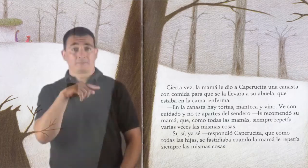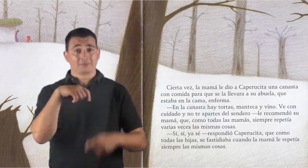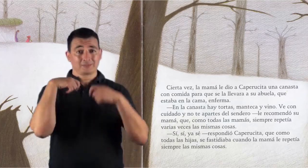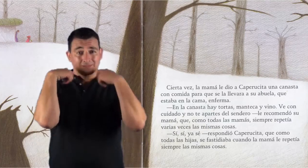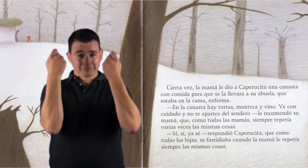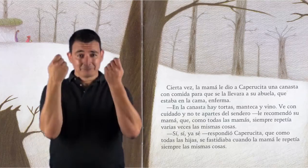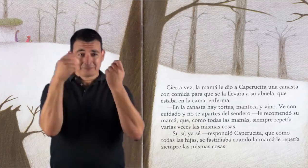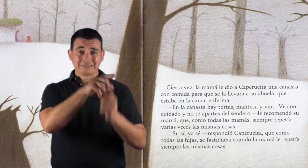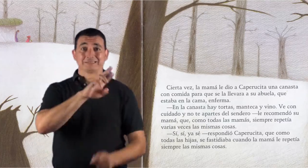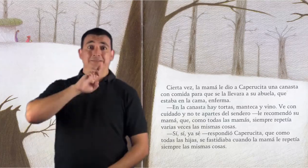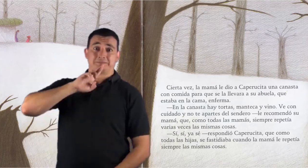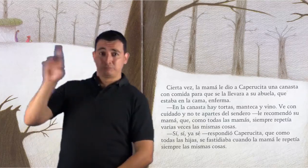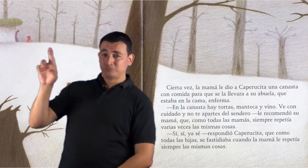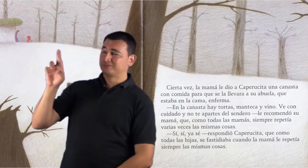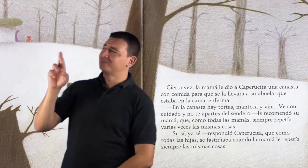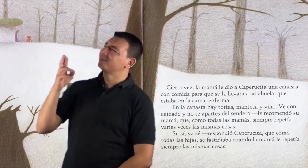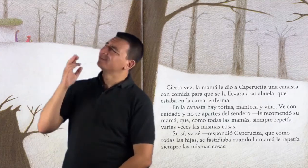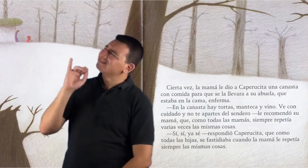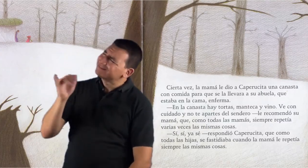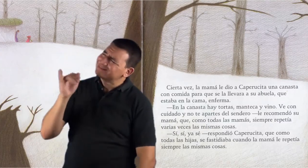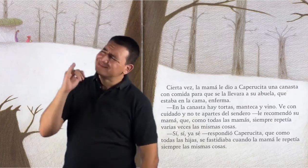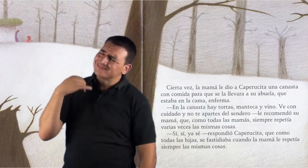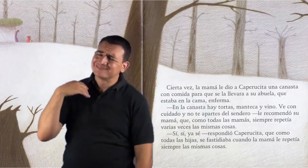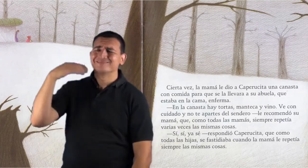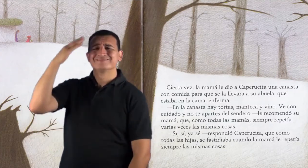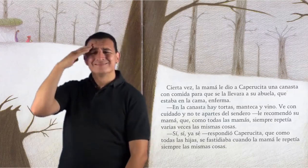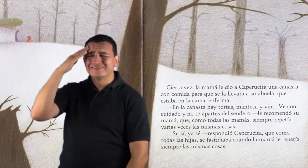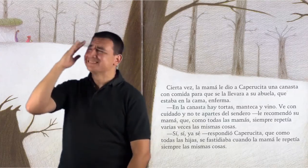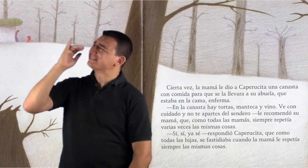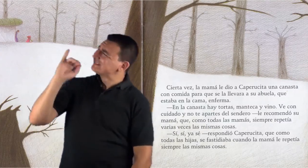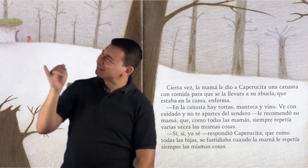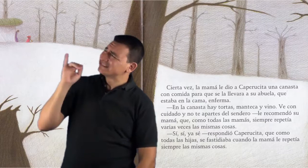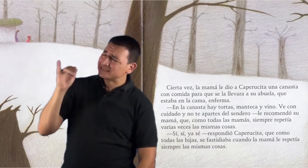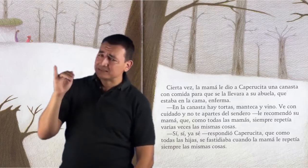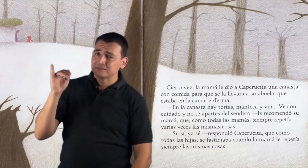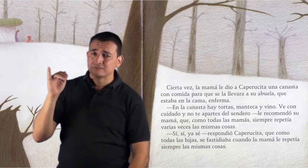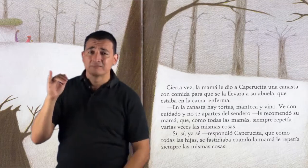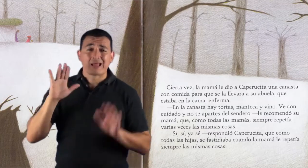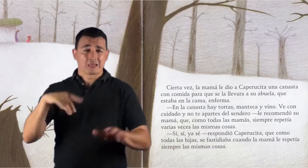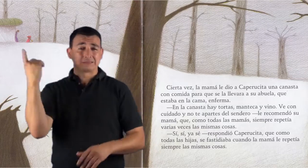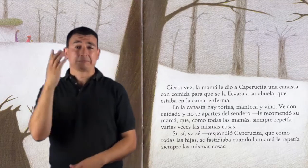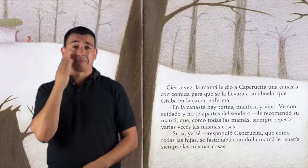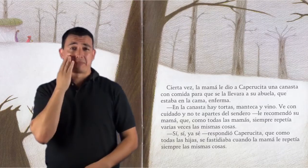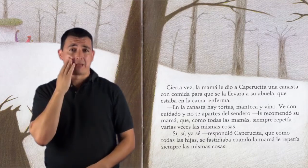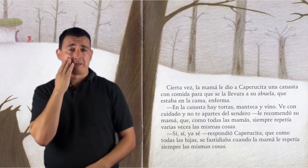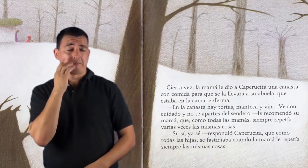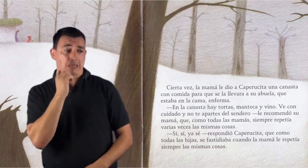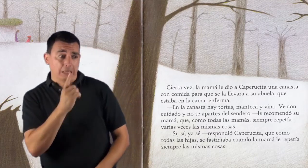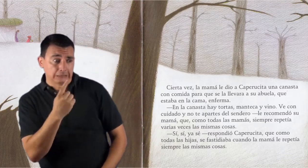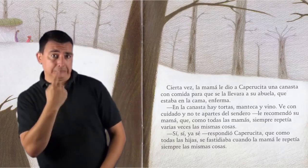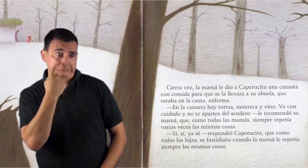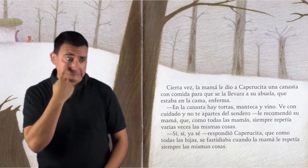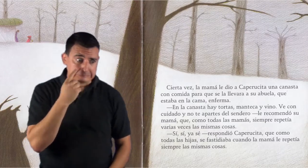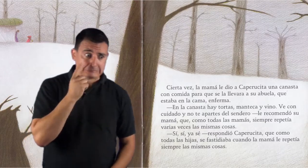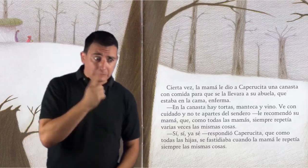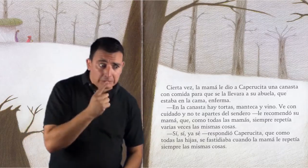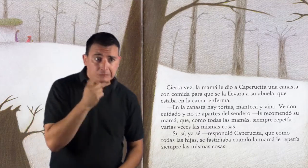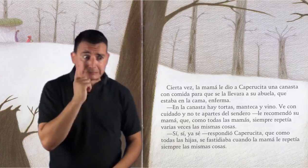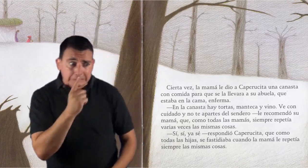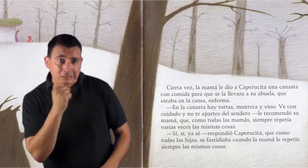Sí, sí, ya sé, respondió Caperucita, que como todas las hijas, se fastidiaba cuando